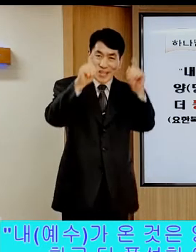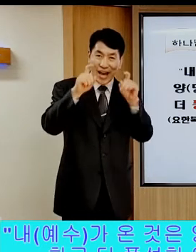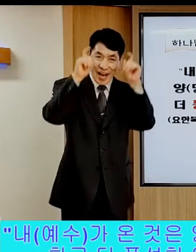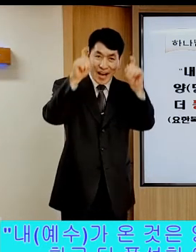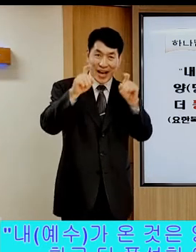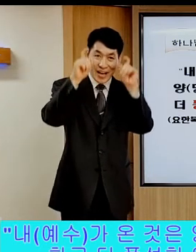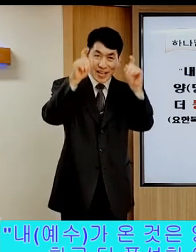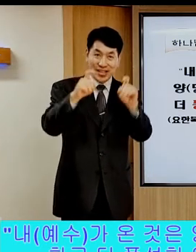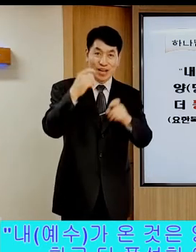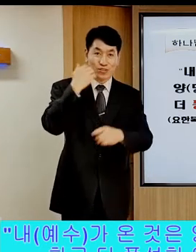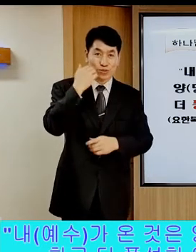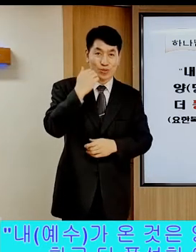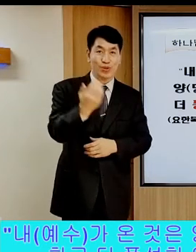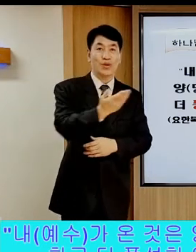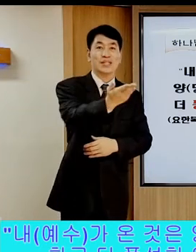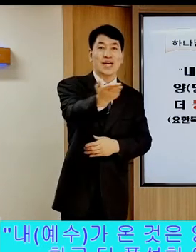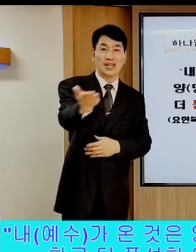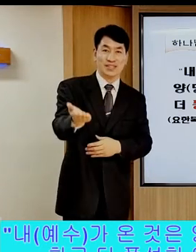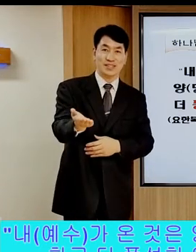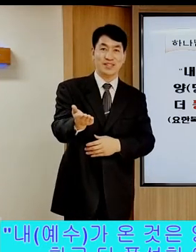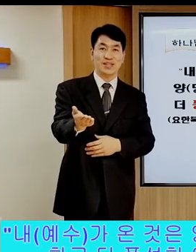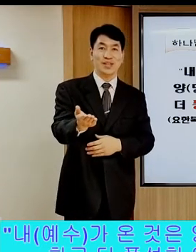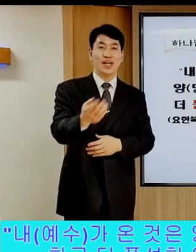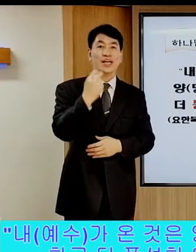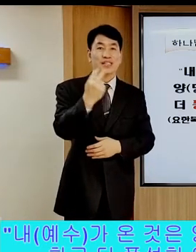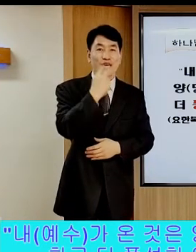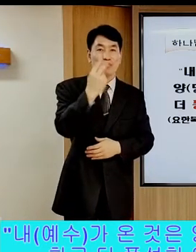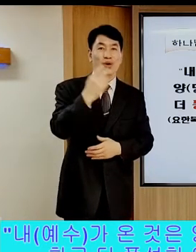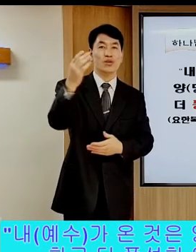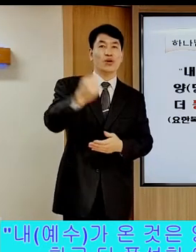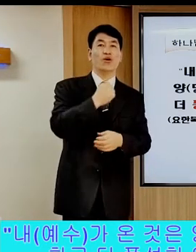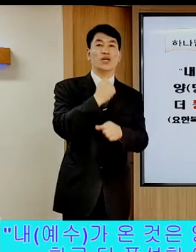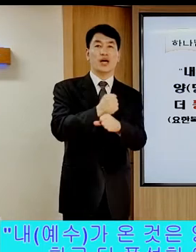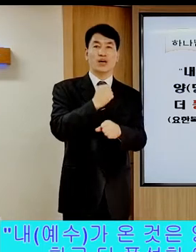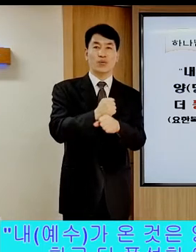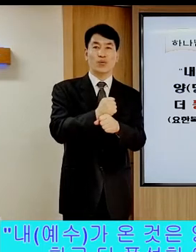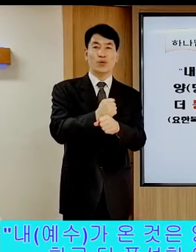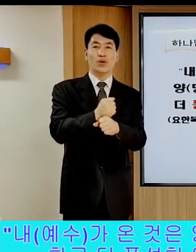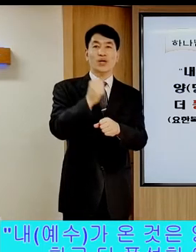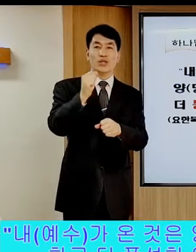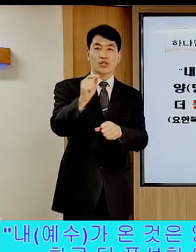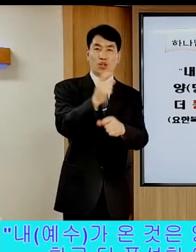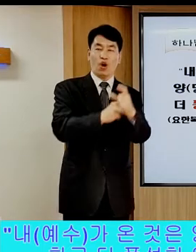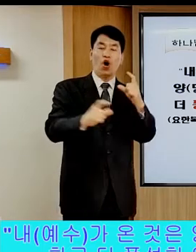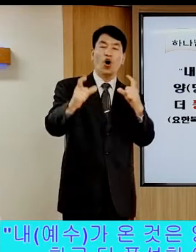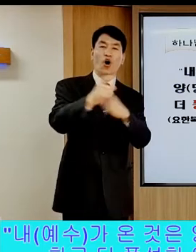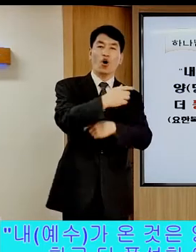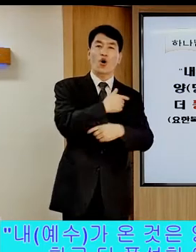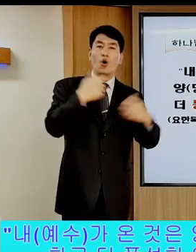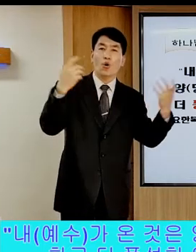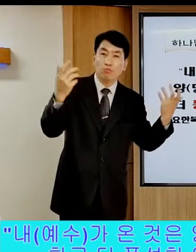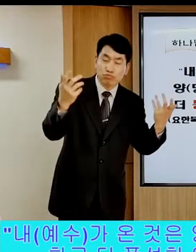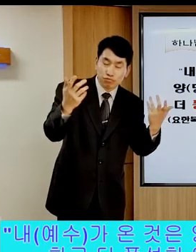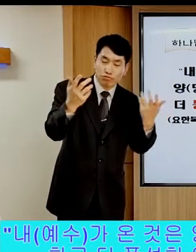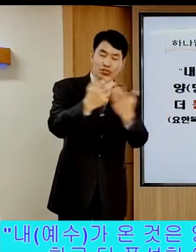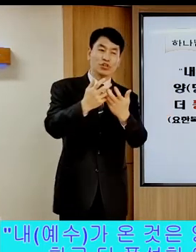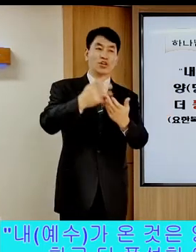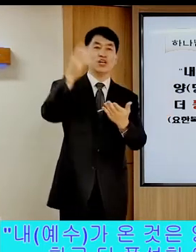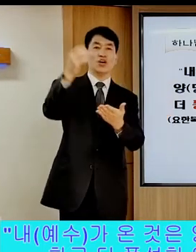양 누구죠? 당신 생명을 얻게 하고 더 풍성히